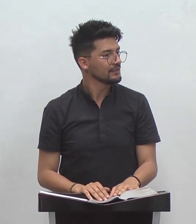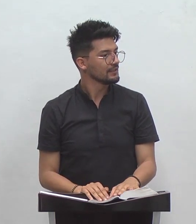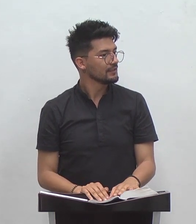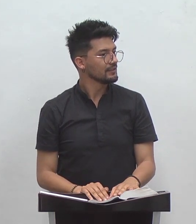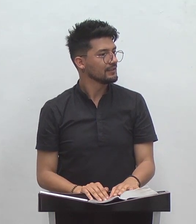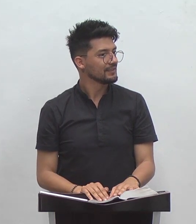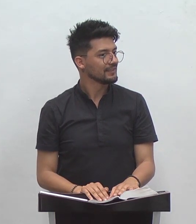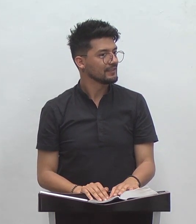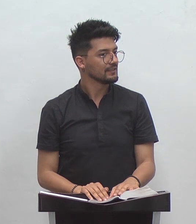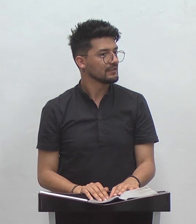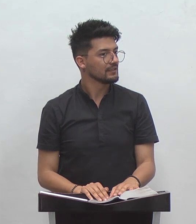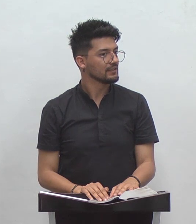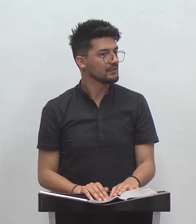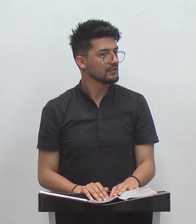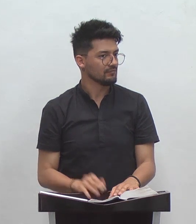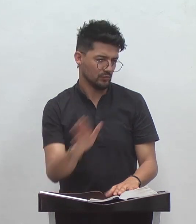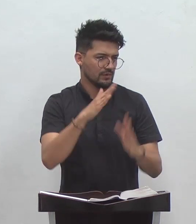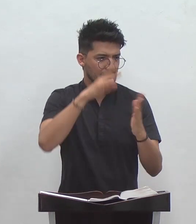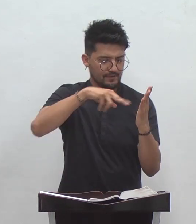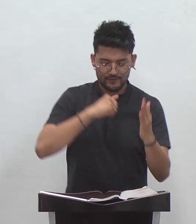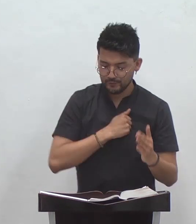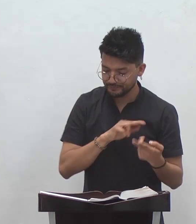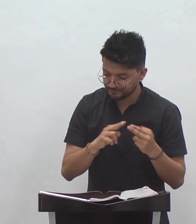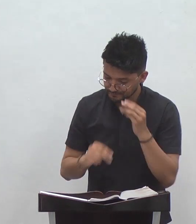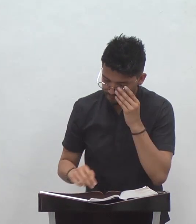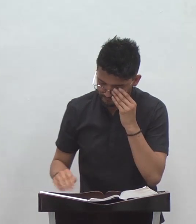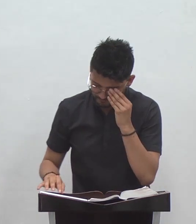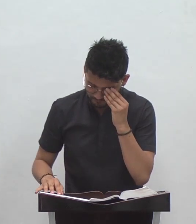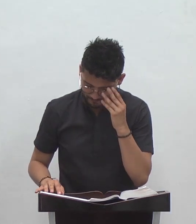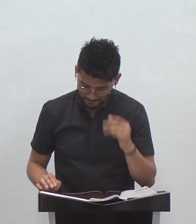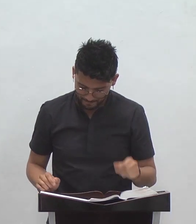le ha regalado dones y talentos para servir.